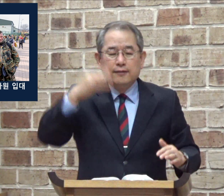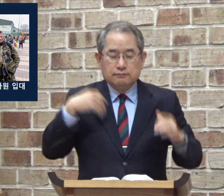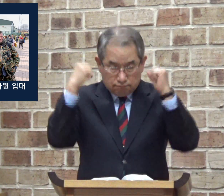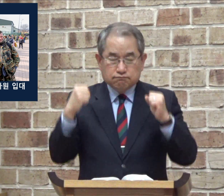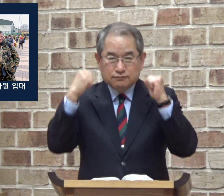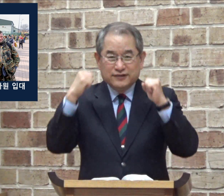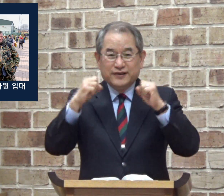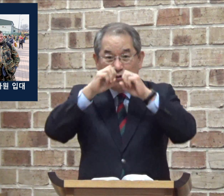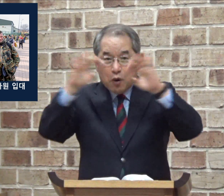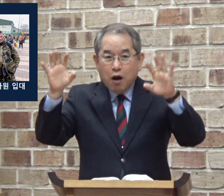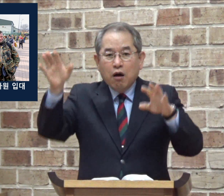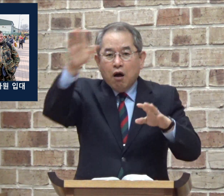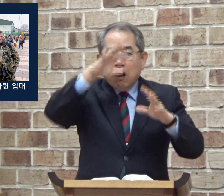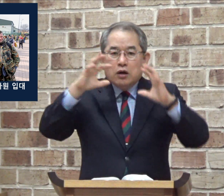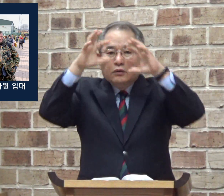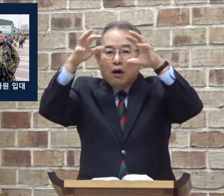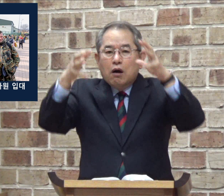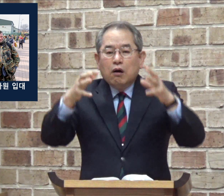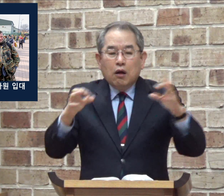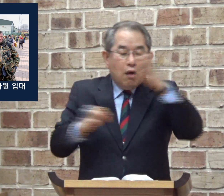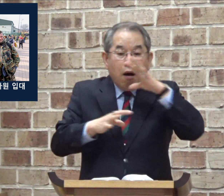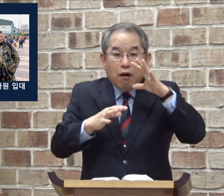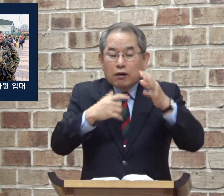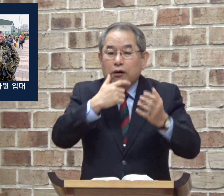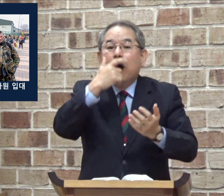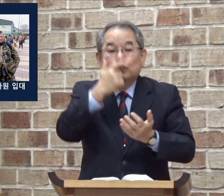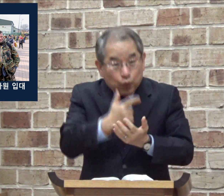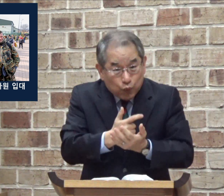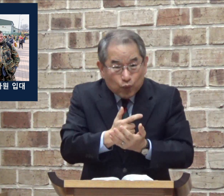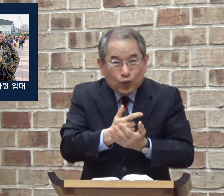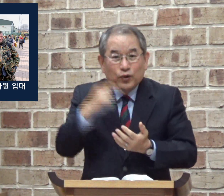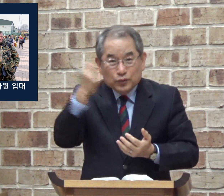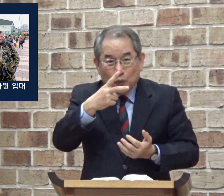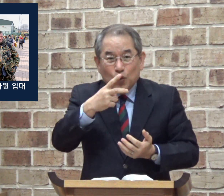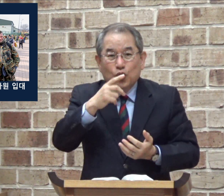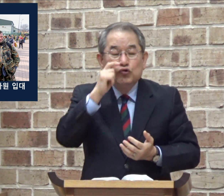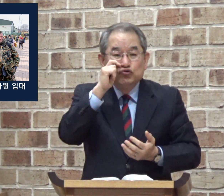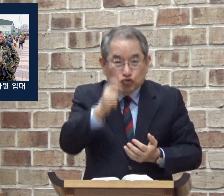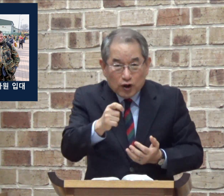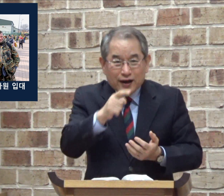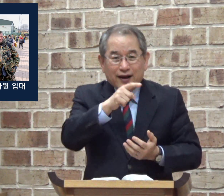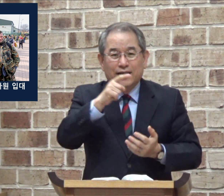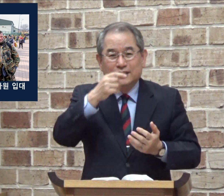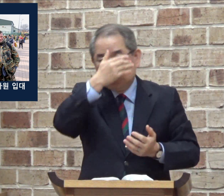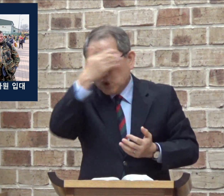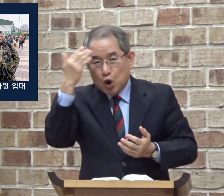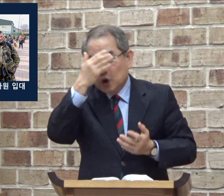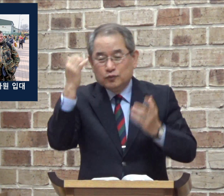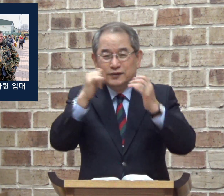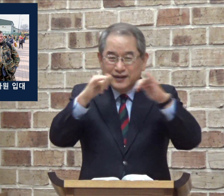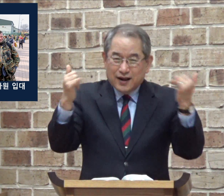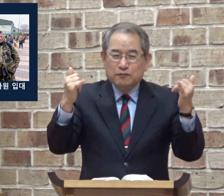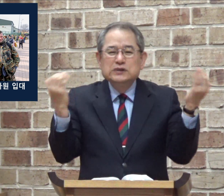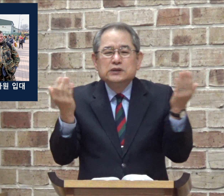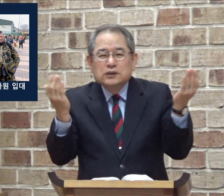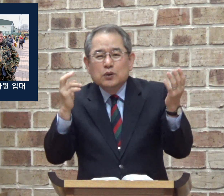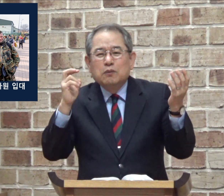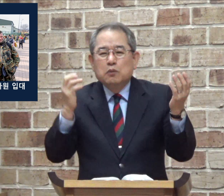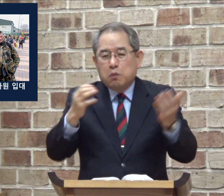대통령이 선언했습니다. 나는 도망가지 않을 것이다. 나는 이 자리를 지킬 것이다. 그래서 세계는 많이